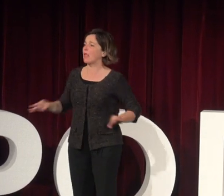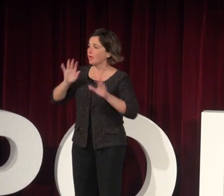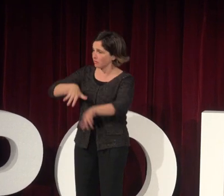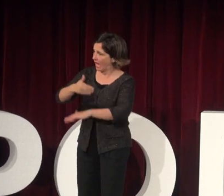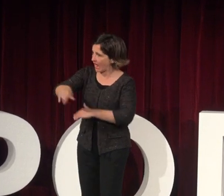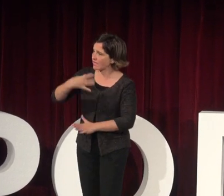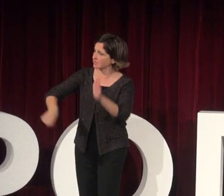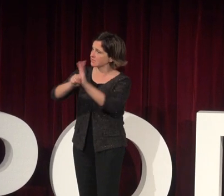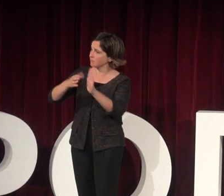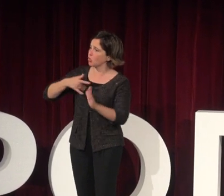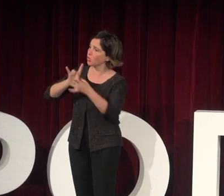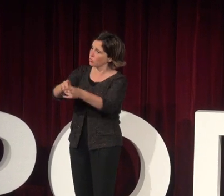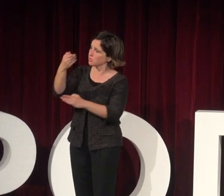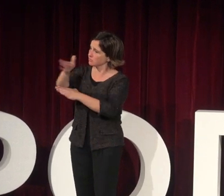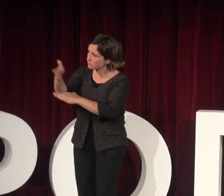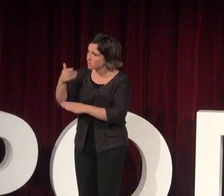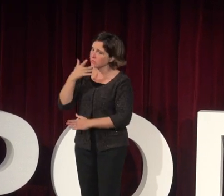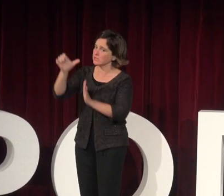se